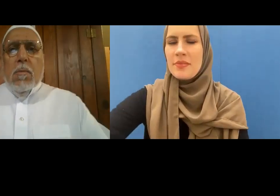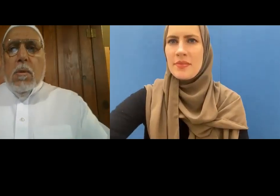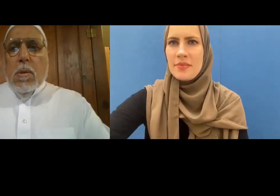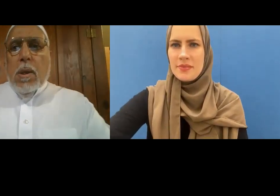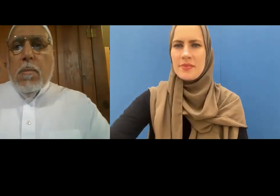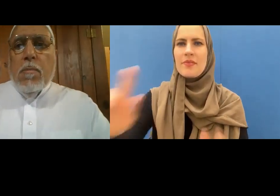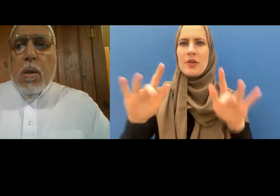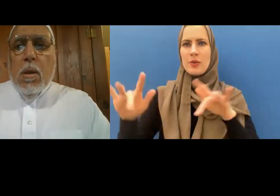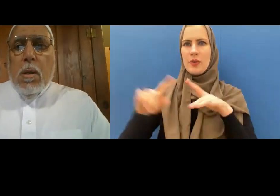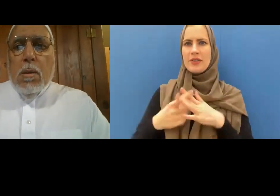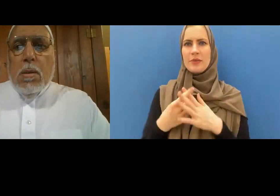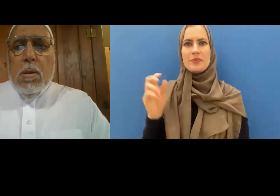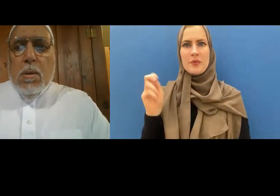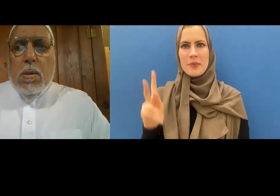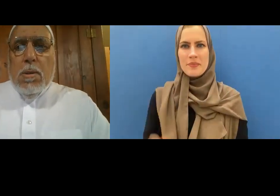أوكي.